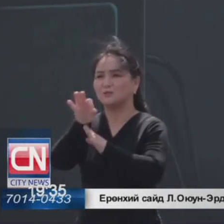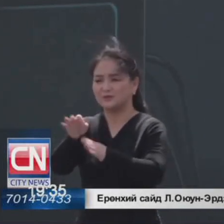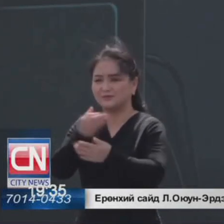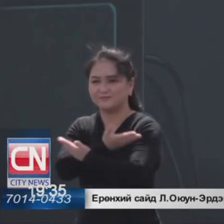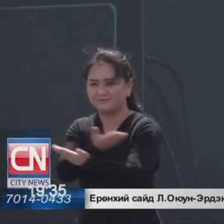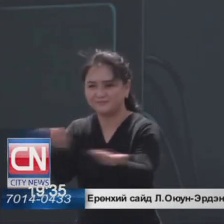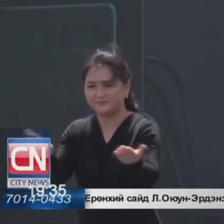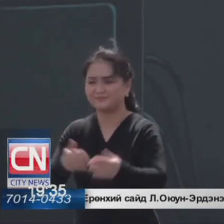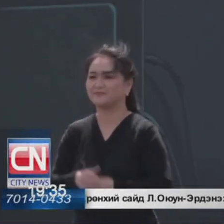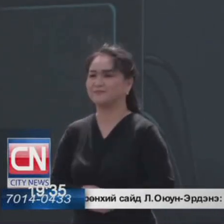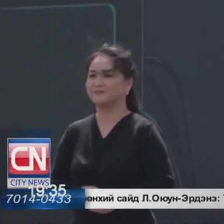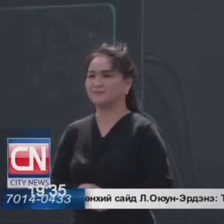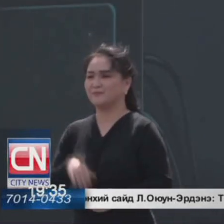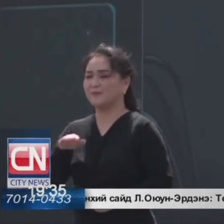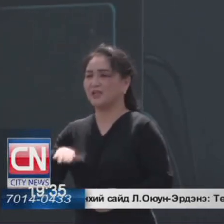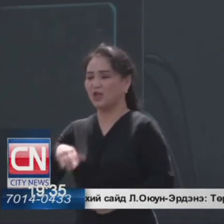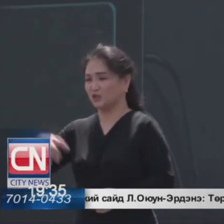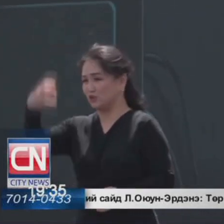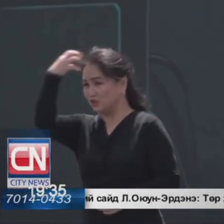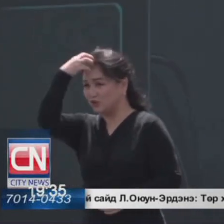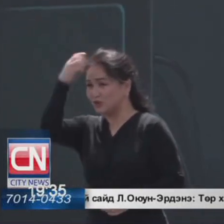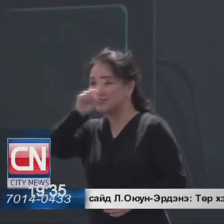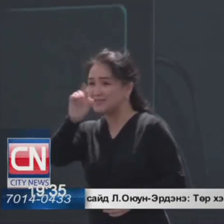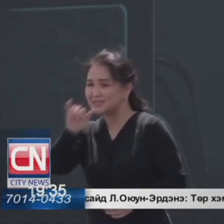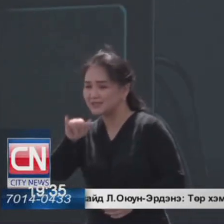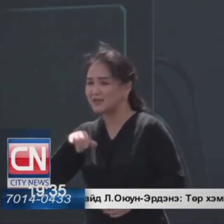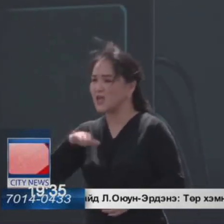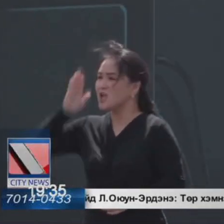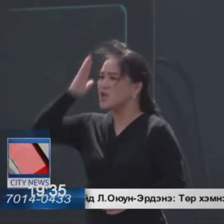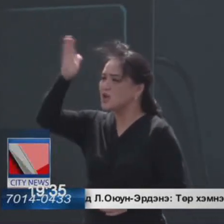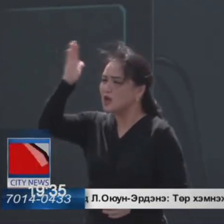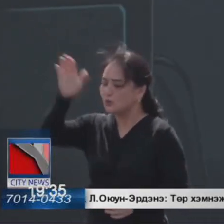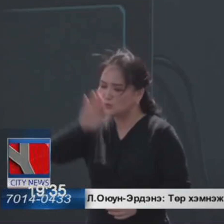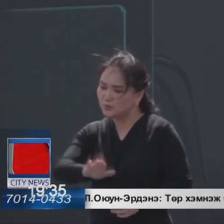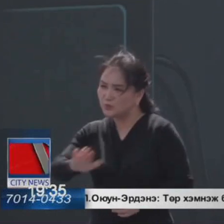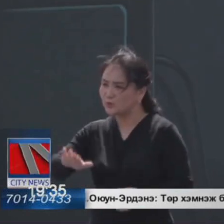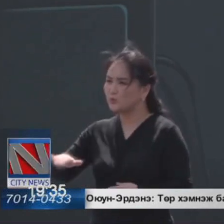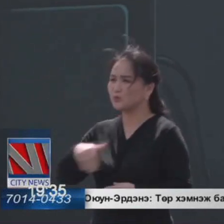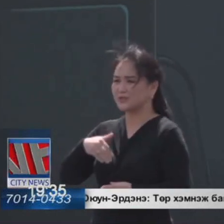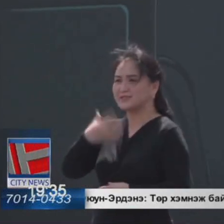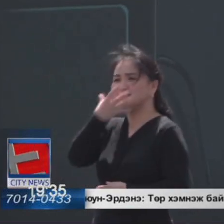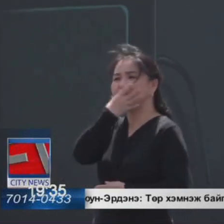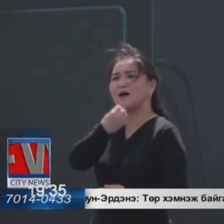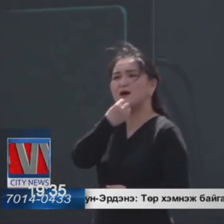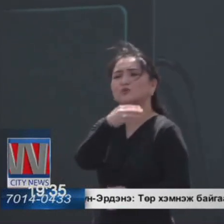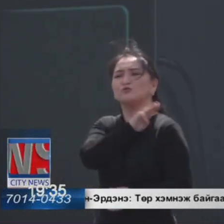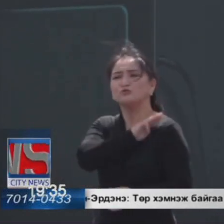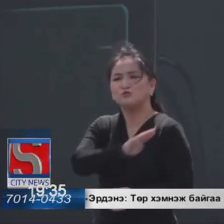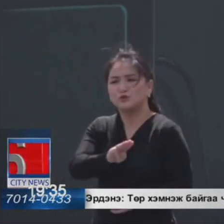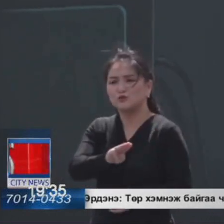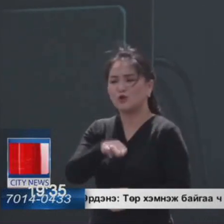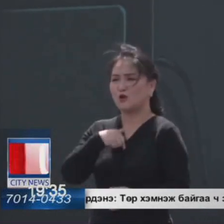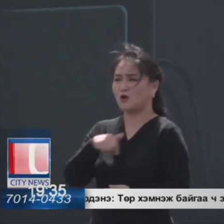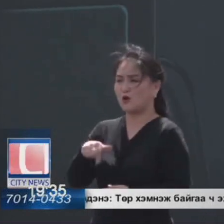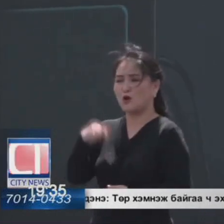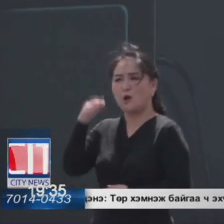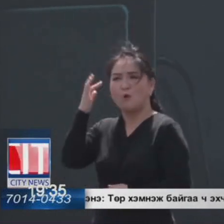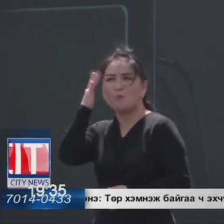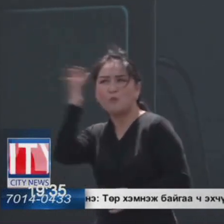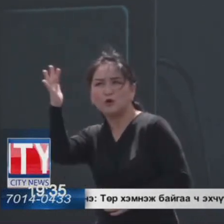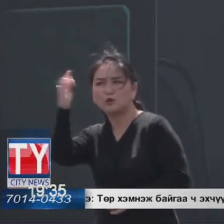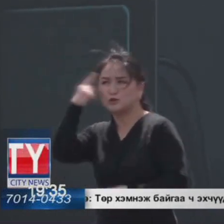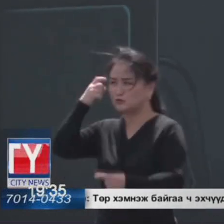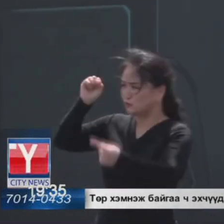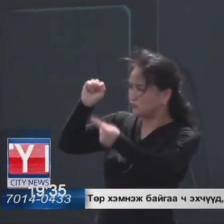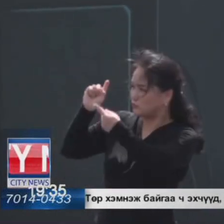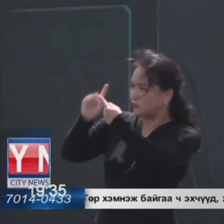хэлье. Манай төв засаг ирээдүйн хойч үе хүүхэд багчуудынхаа сайн сайхны төлөө бодлого зорилтоо